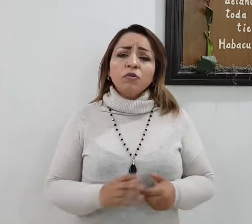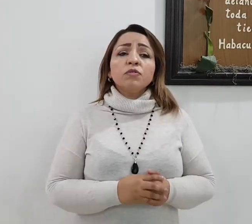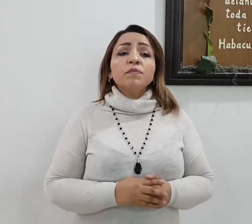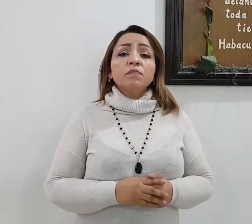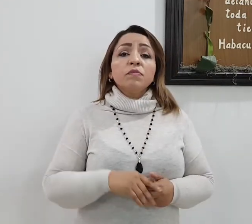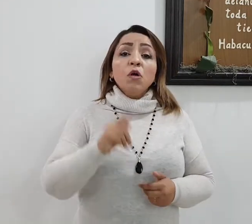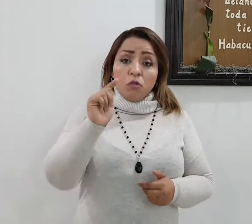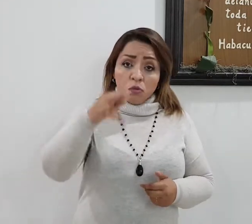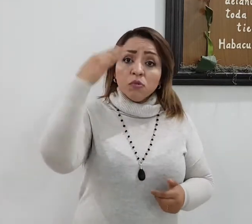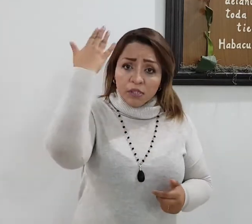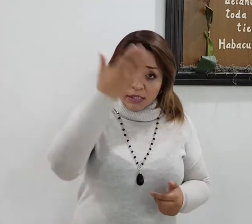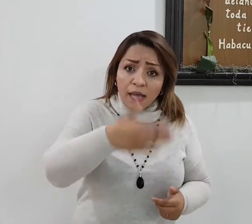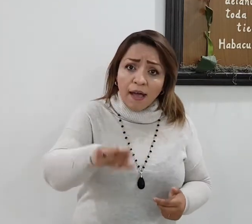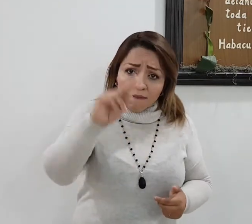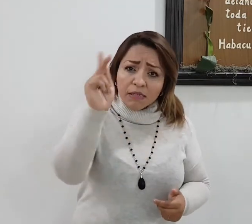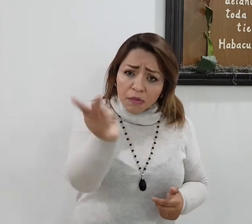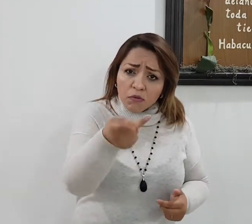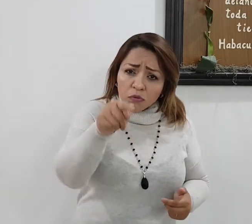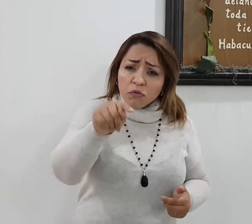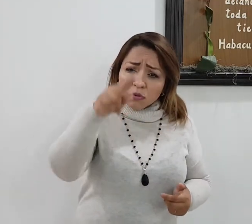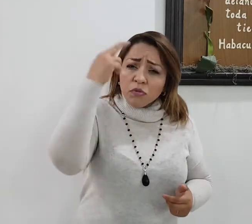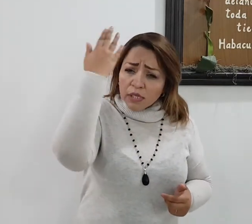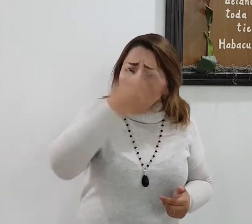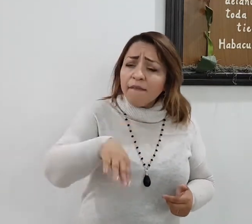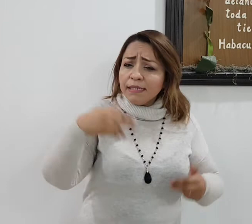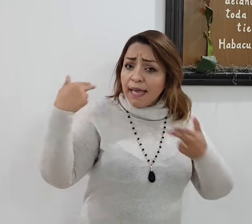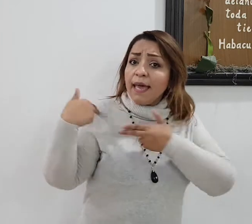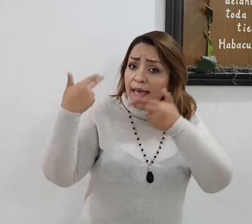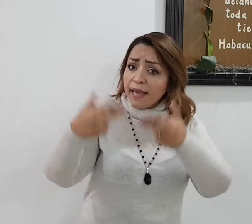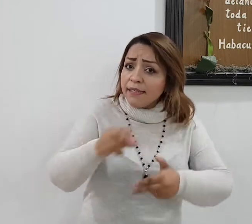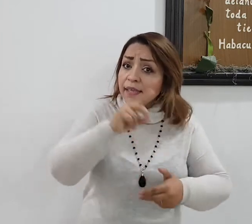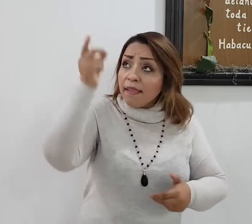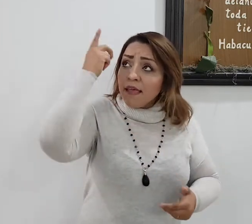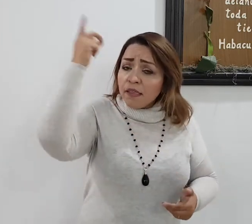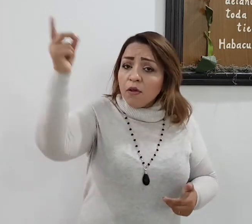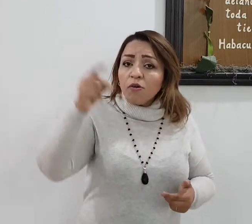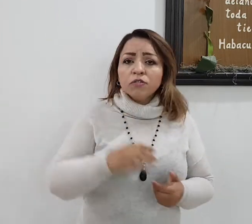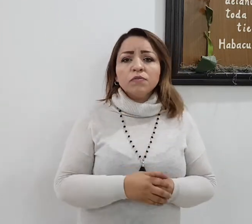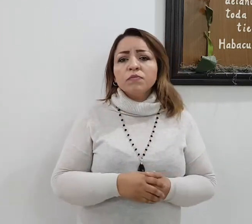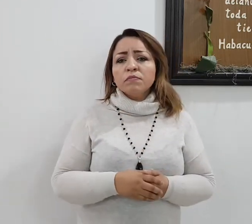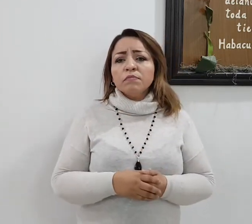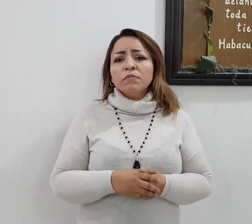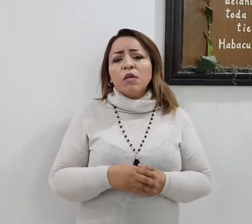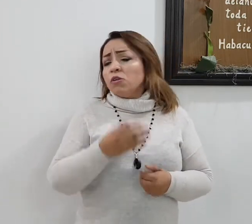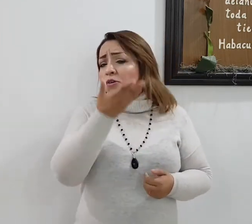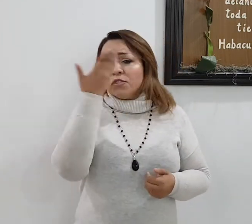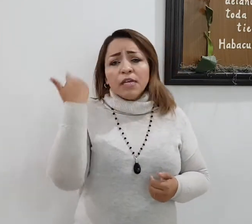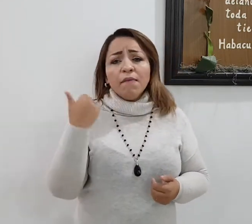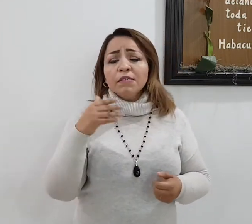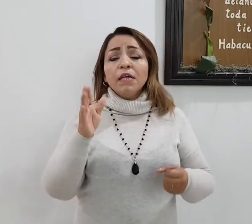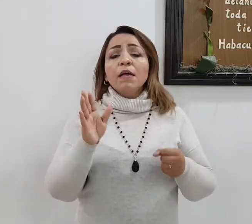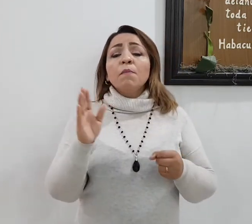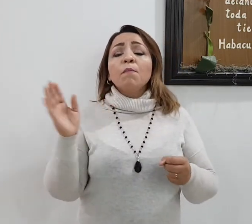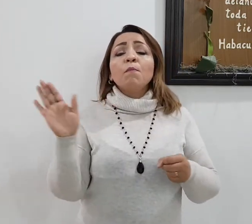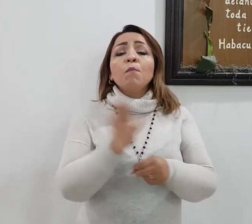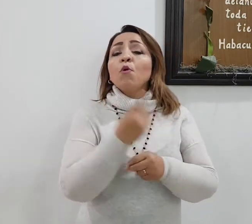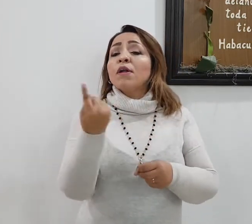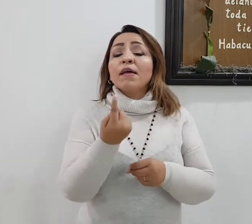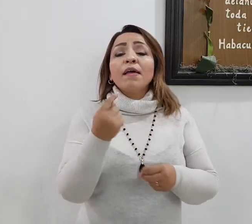no nos acercamos a la palabra. Y hoy tenemos que aprender qué importante es acercarnos a la palabra de Dios. Hemos